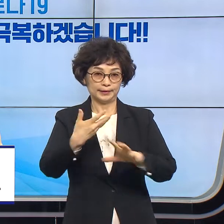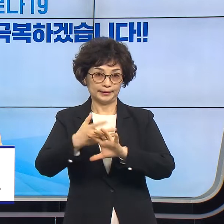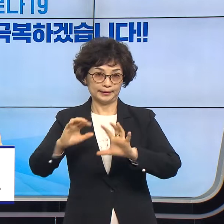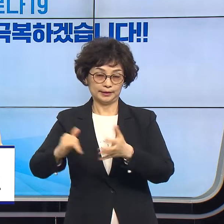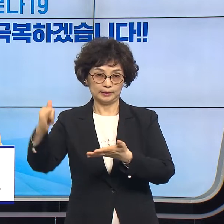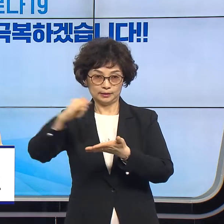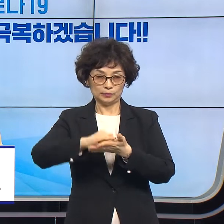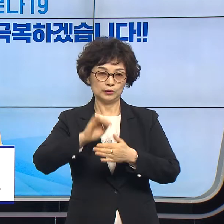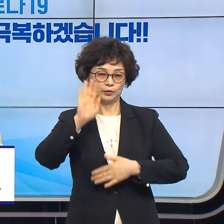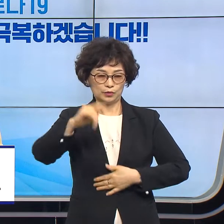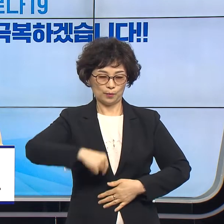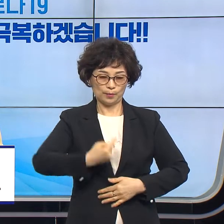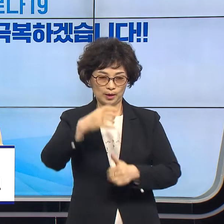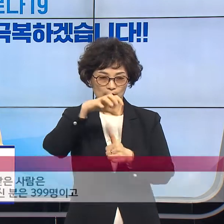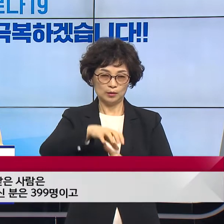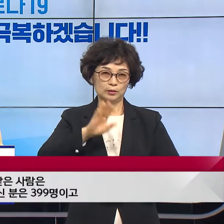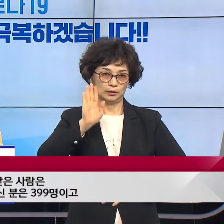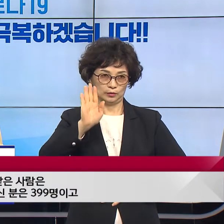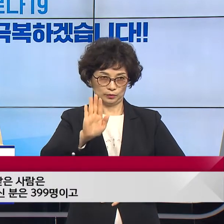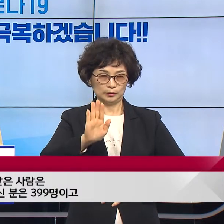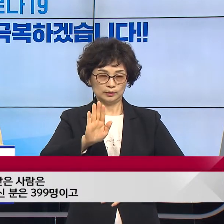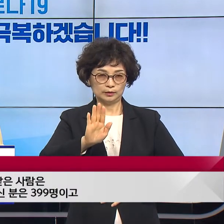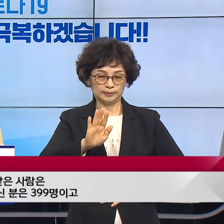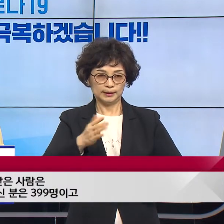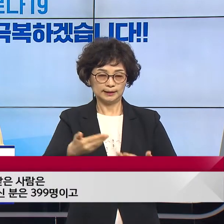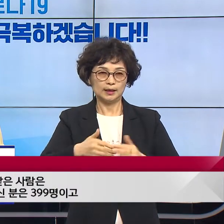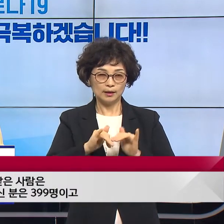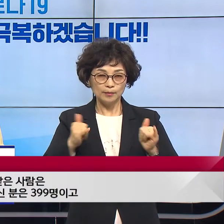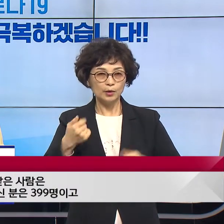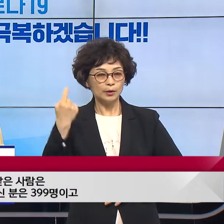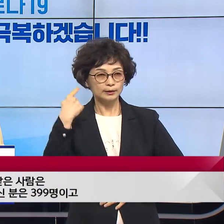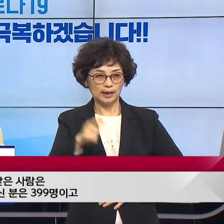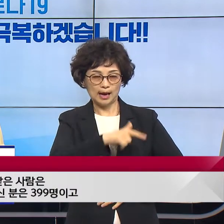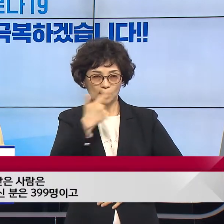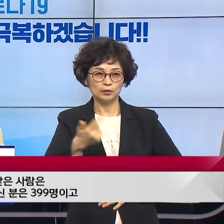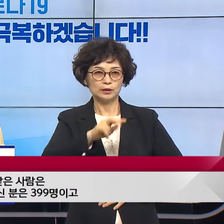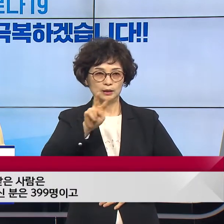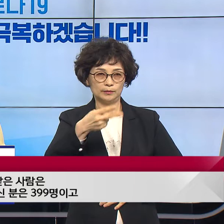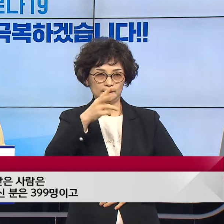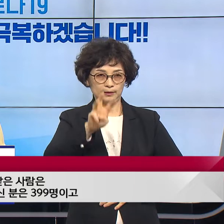해외에서 입국 이후 자가격리 조치를 받으신 분은 어제 하루